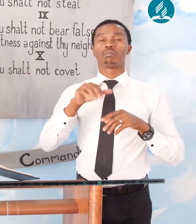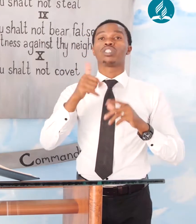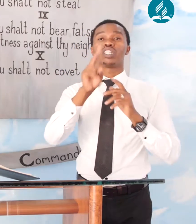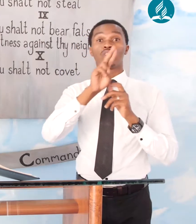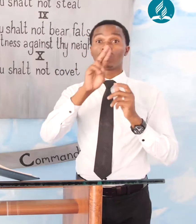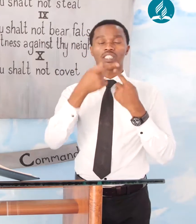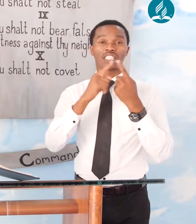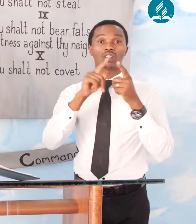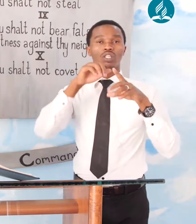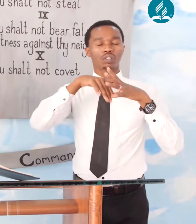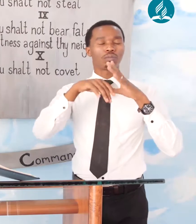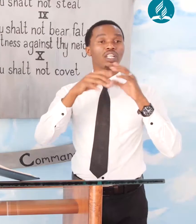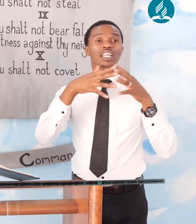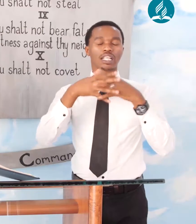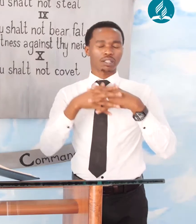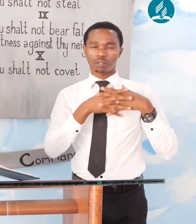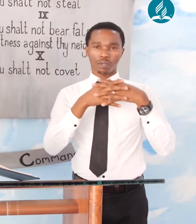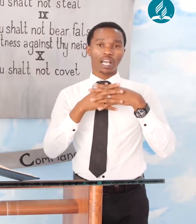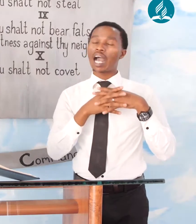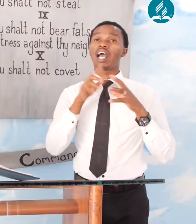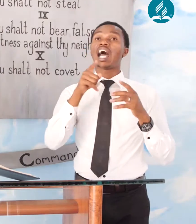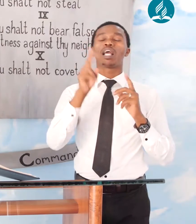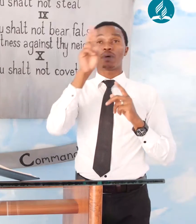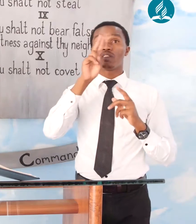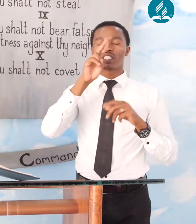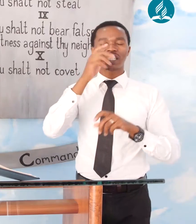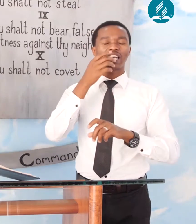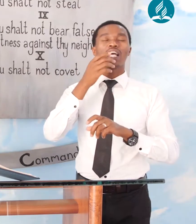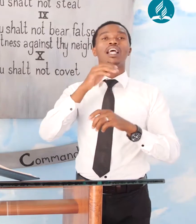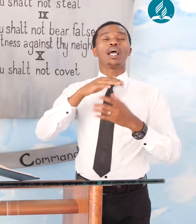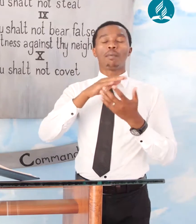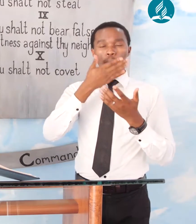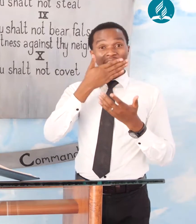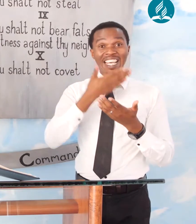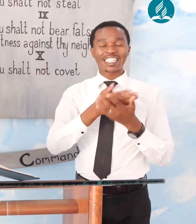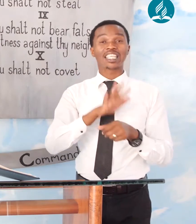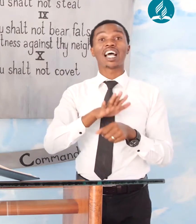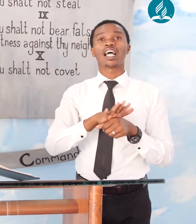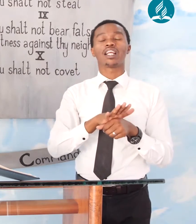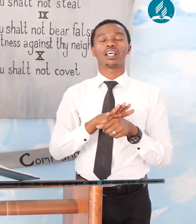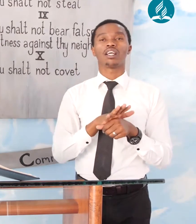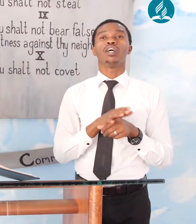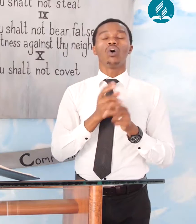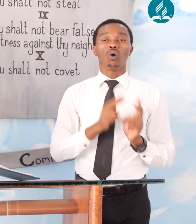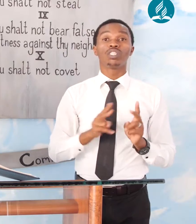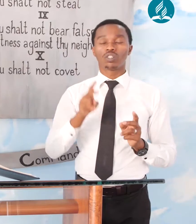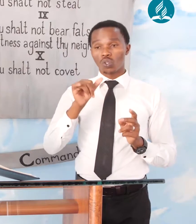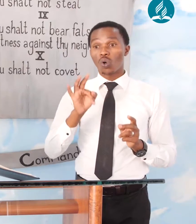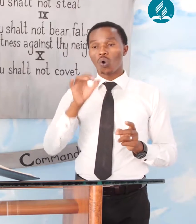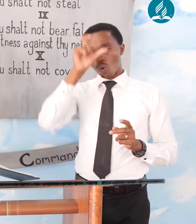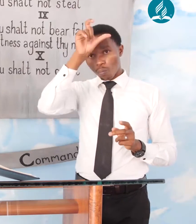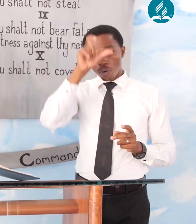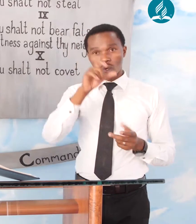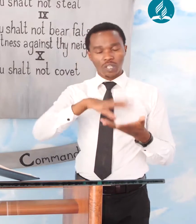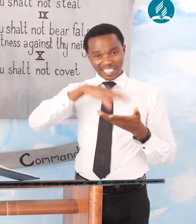cyangwa Stanford ari ama universite akomeye iyo umuntu yize muri ari ama universite n'ukuvuga ngo ubundi ahahagaze